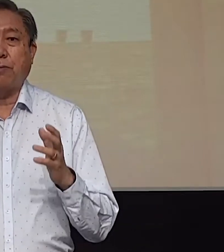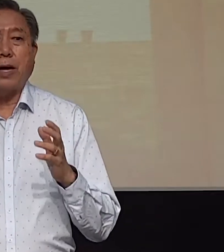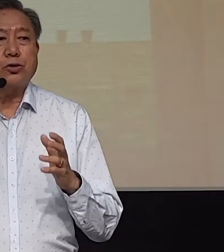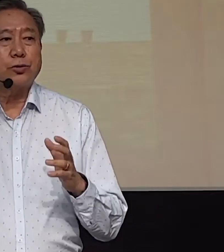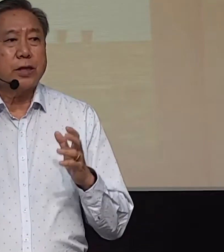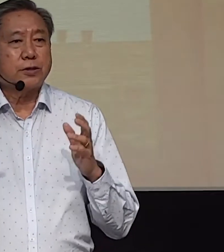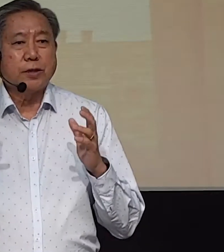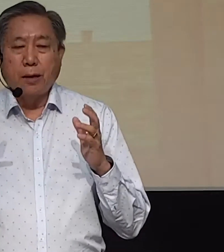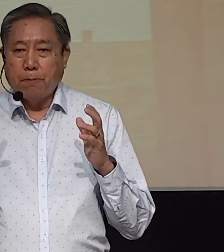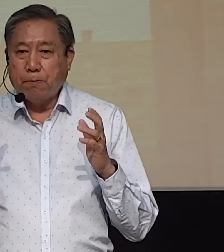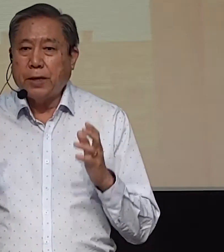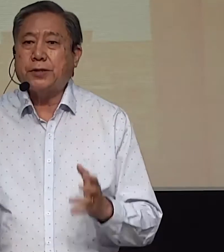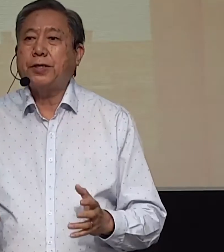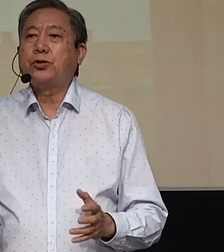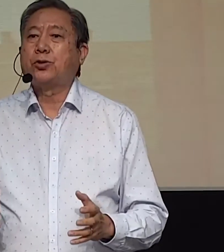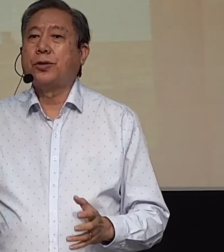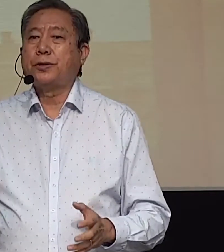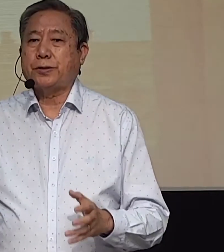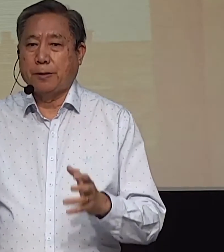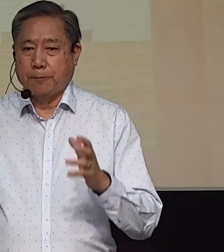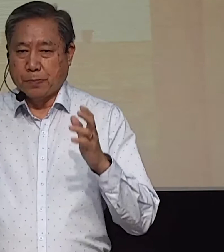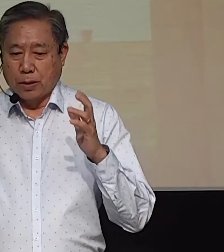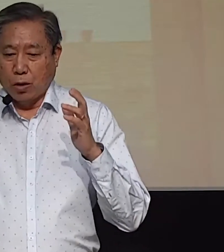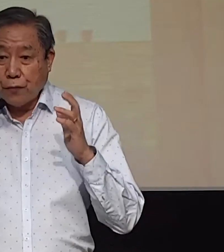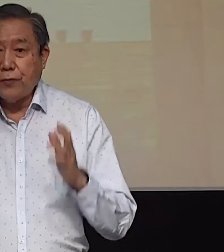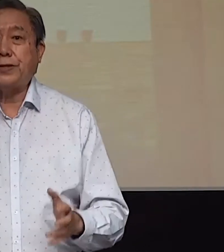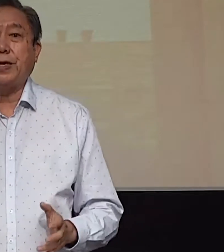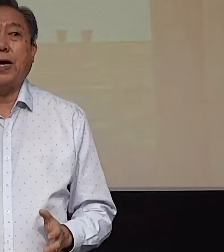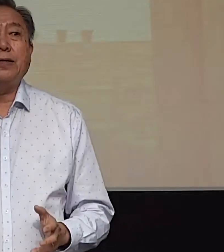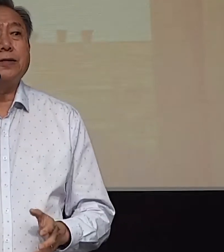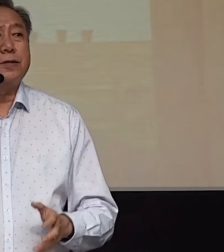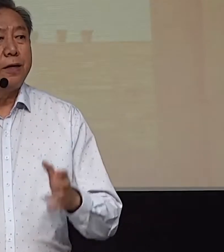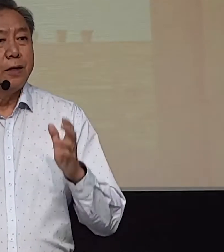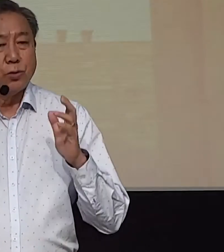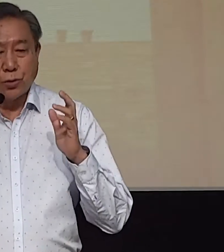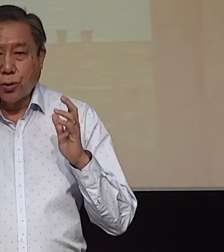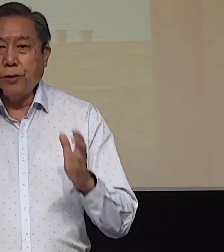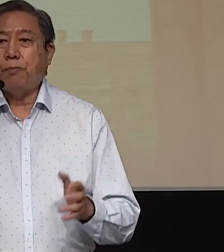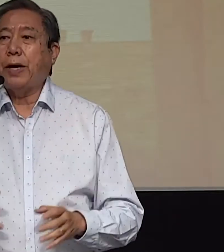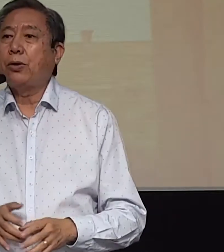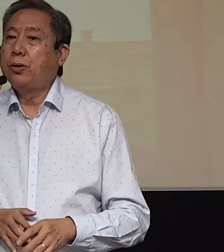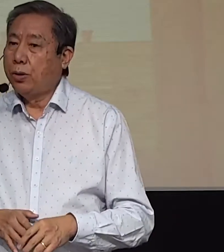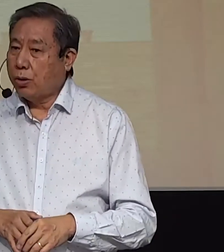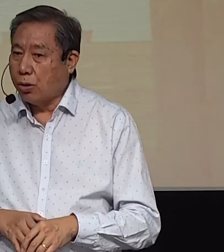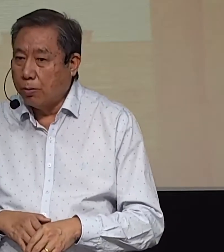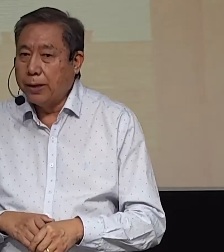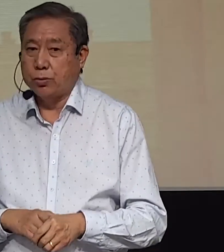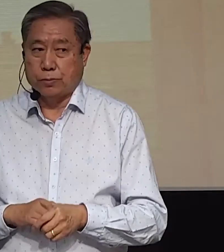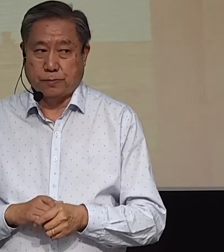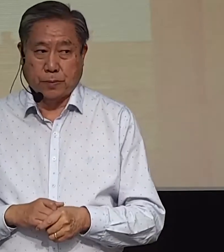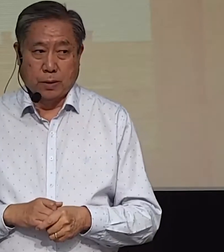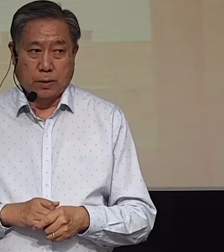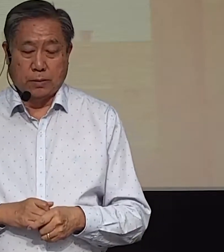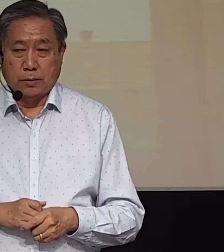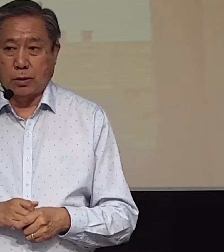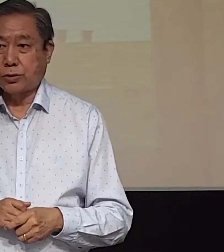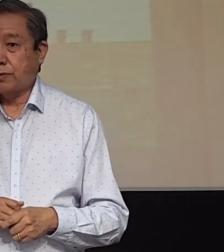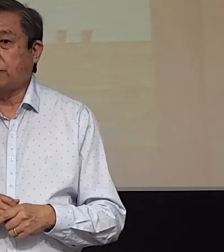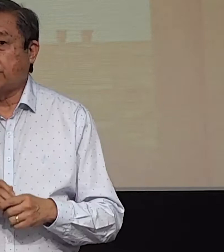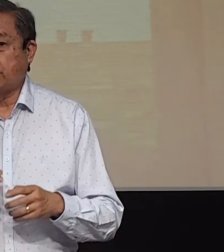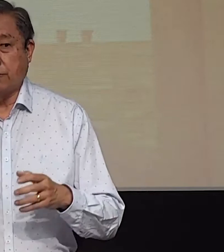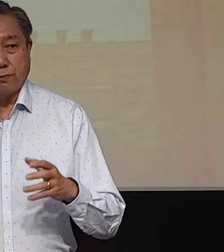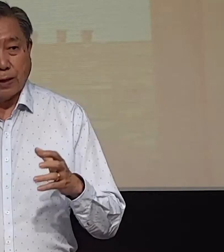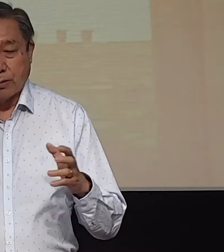sofreu debaixo das perseguições oficiais do Império Romano.